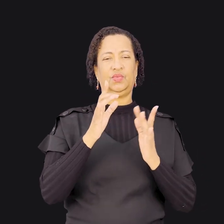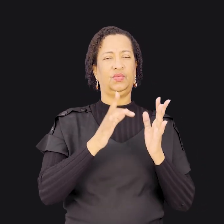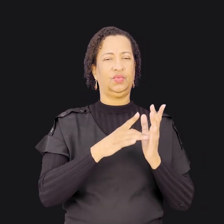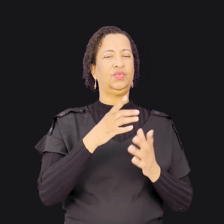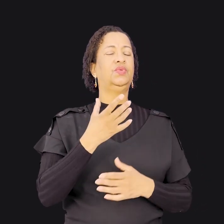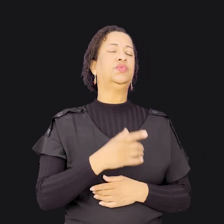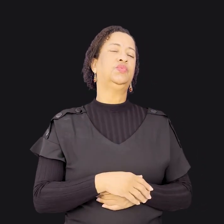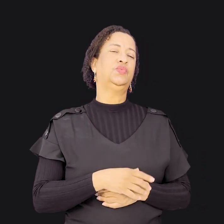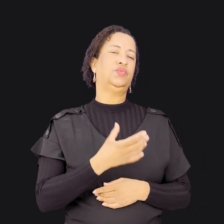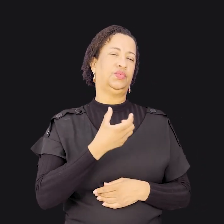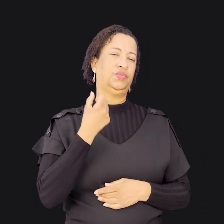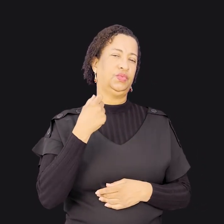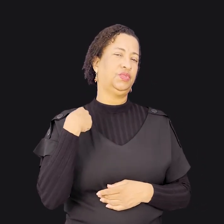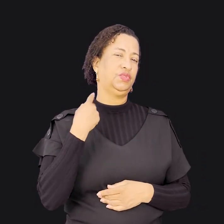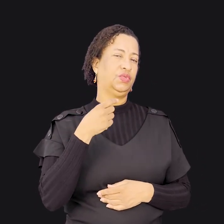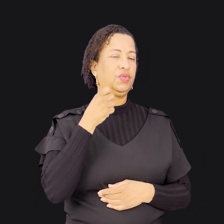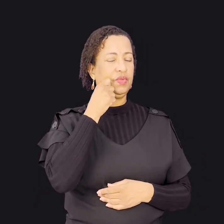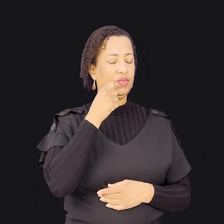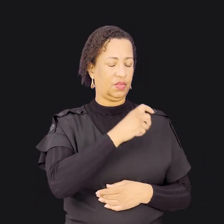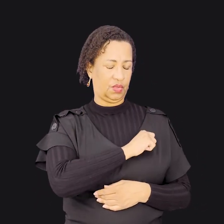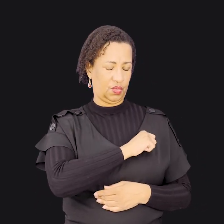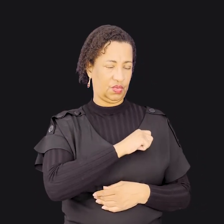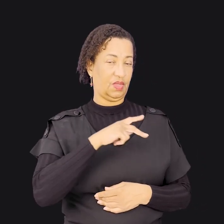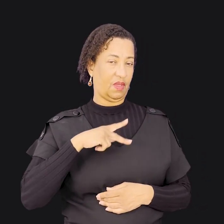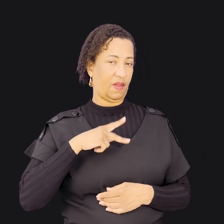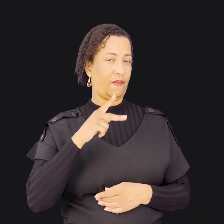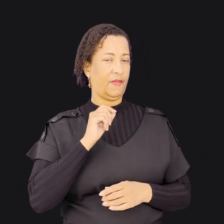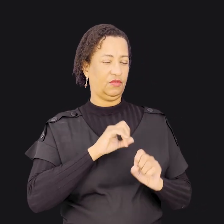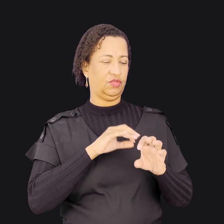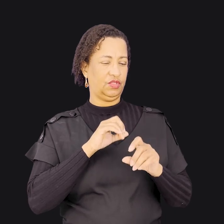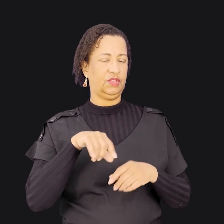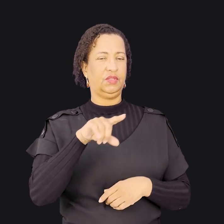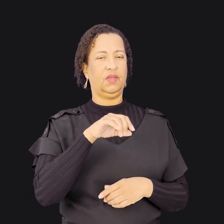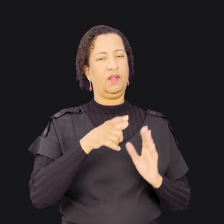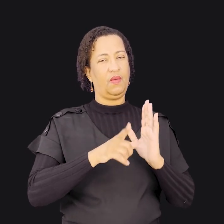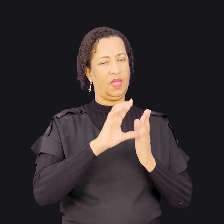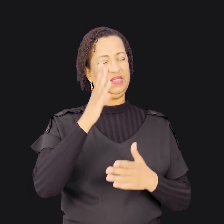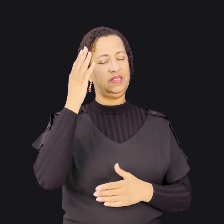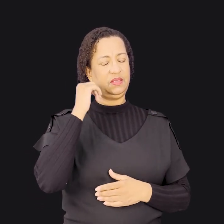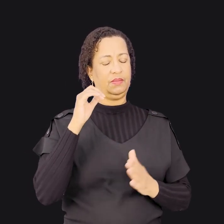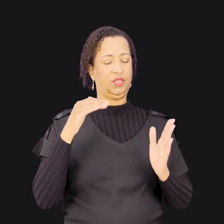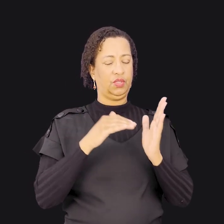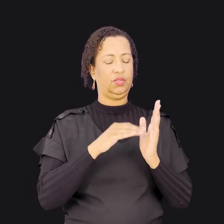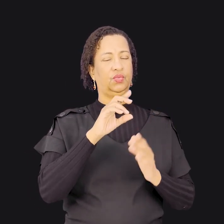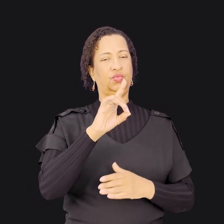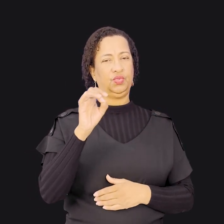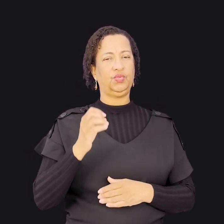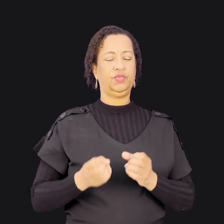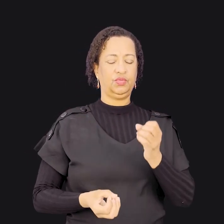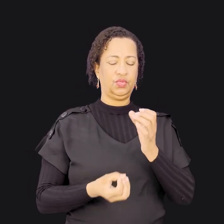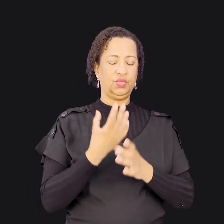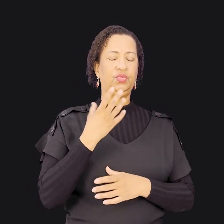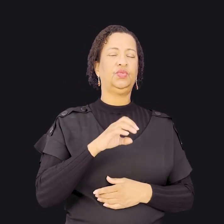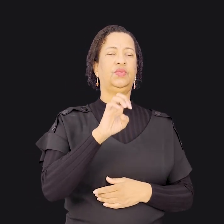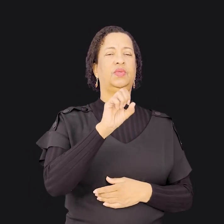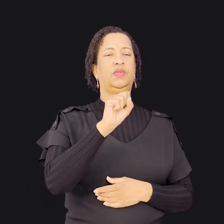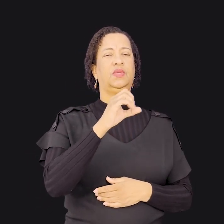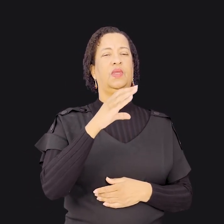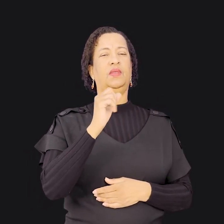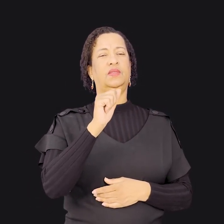Senhor e Salvador que os apóstolos de vocês lhes ensinaram. Antes de tudo, saibam que nos últimos dias surgirão